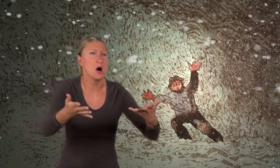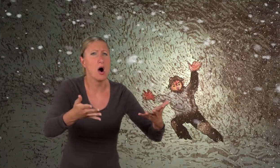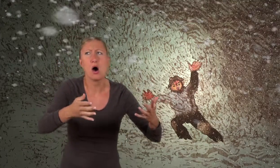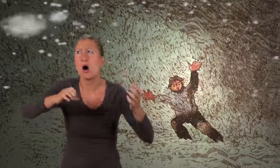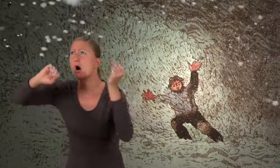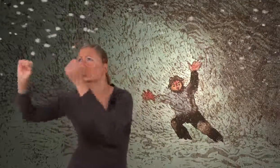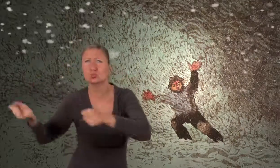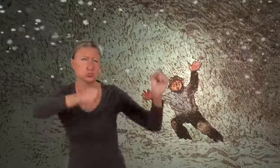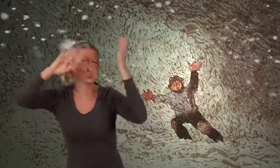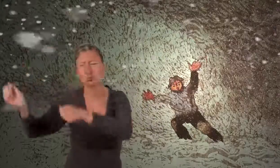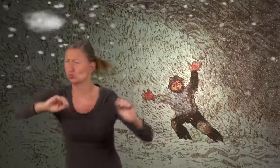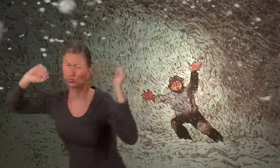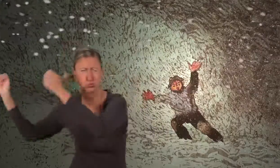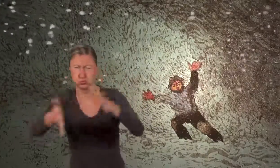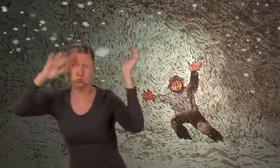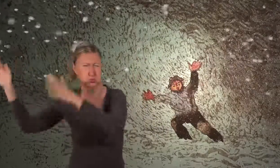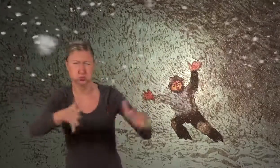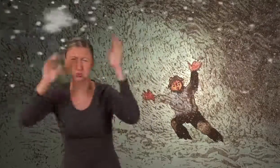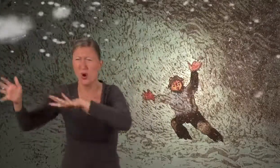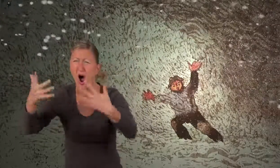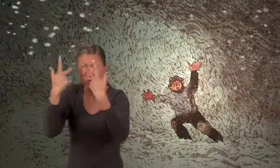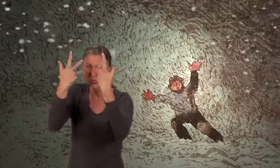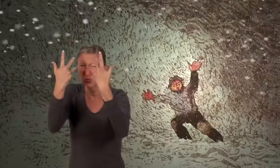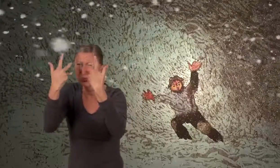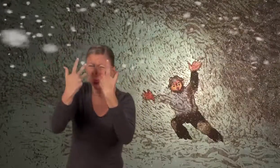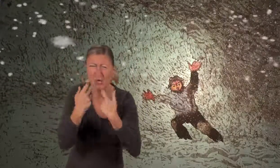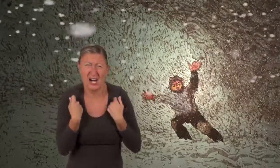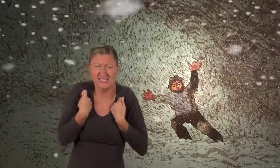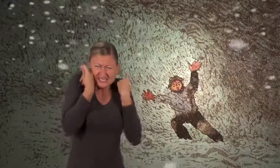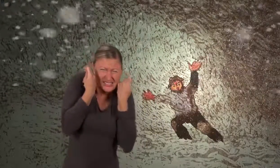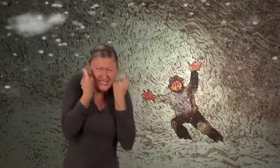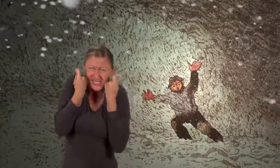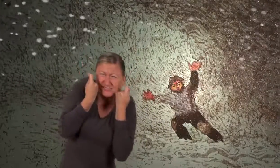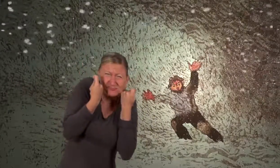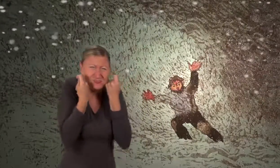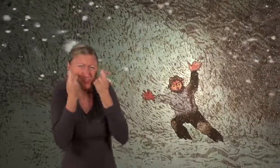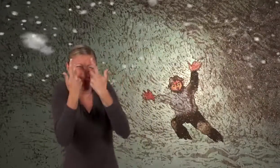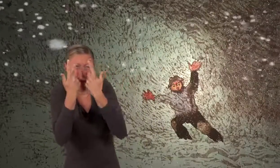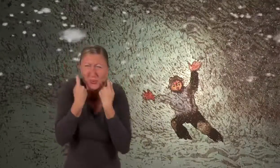Dann erhob sich ein Sturm, krochte Mann unter die Kleider und biss ihn in die Haut.